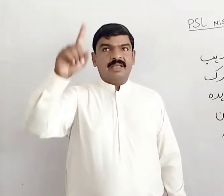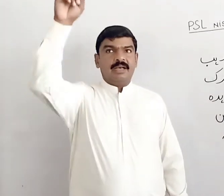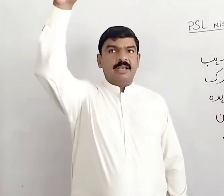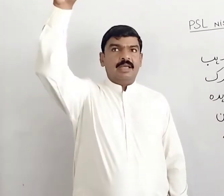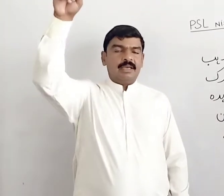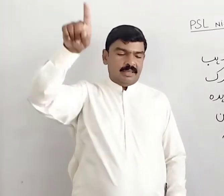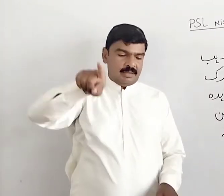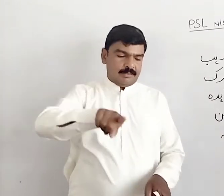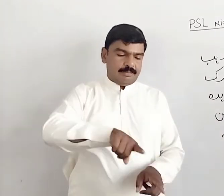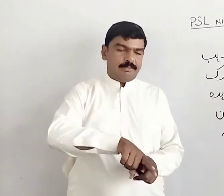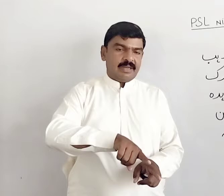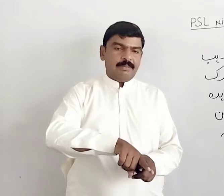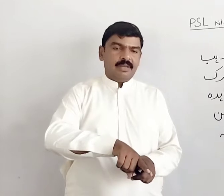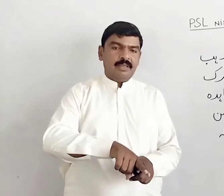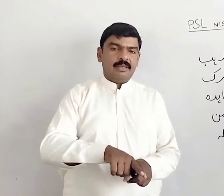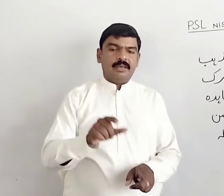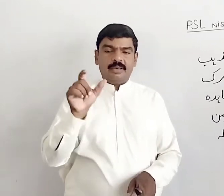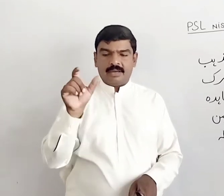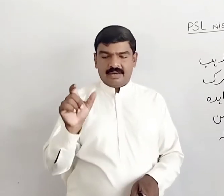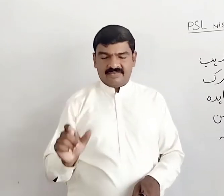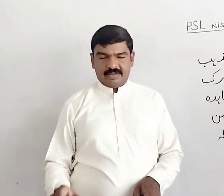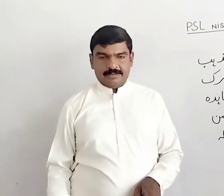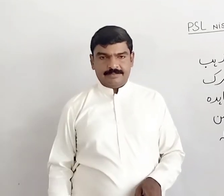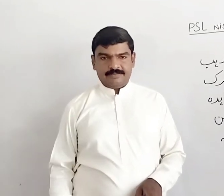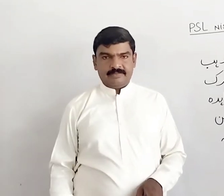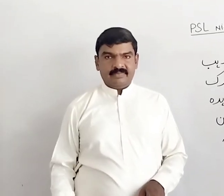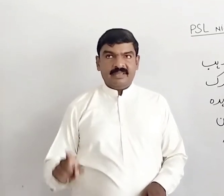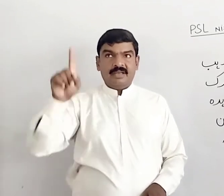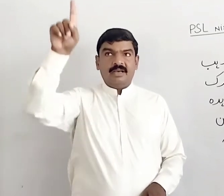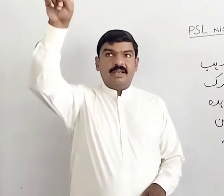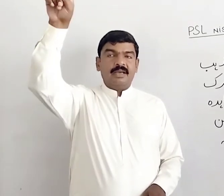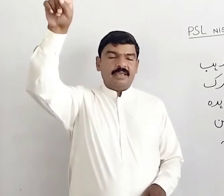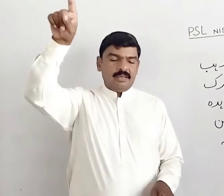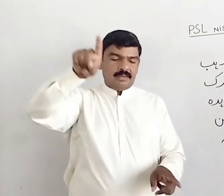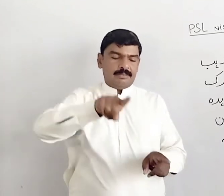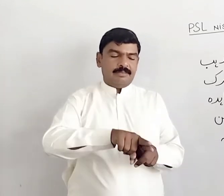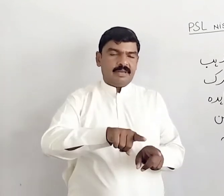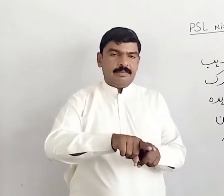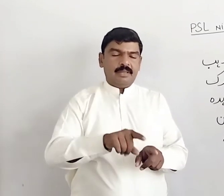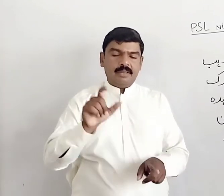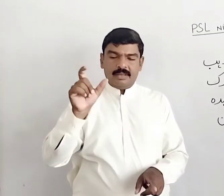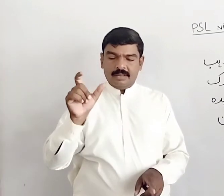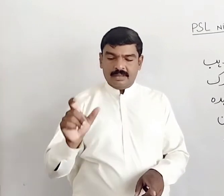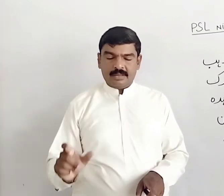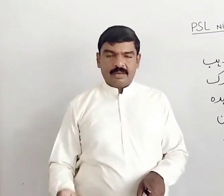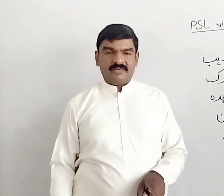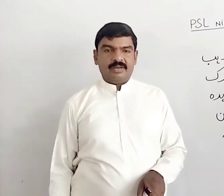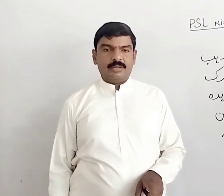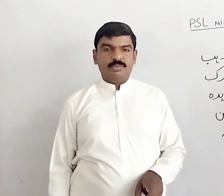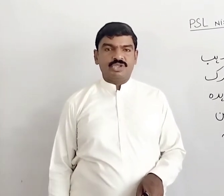مشرک اللہ کی برابری کرنے والا، اللہ کی برابری کرنے والا.